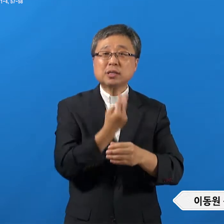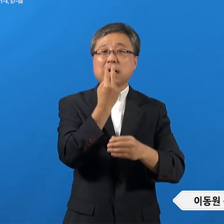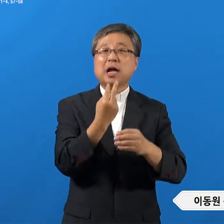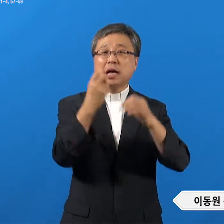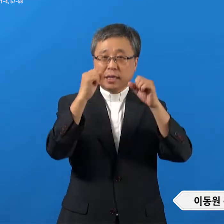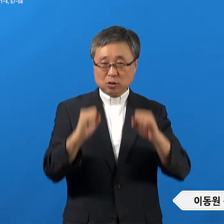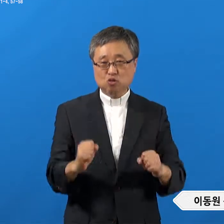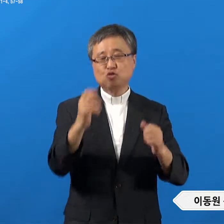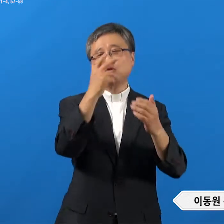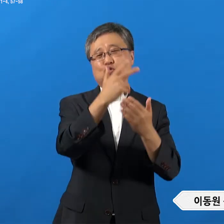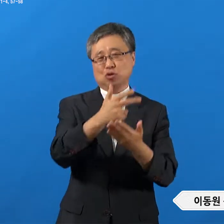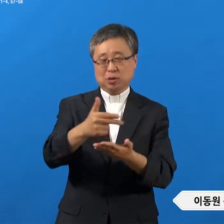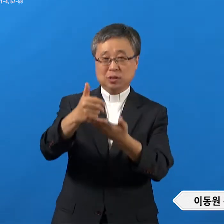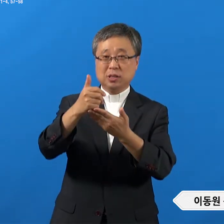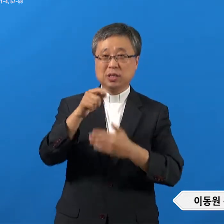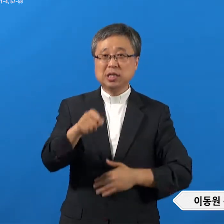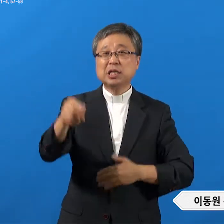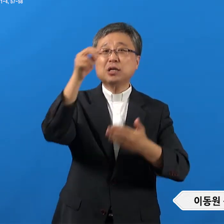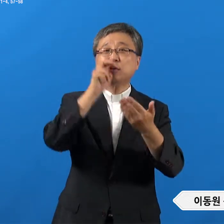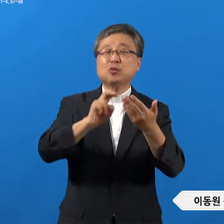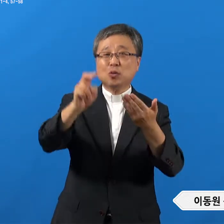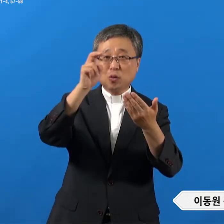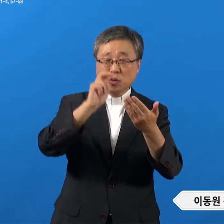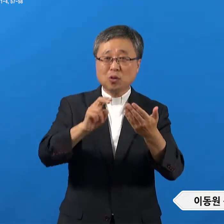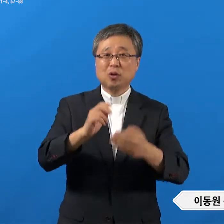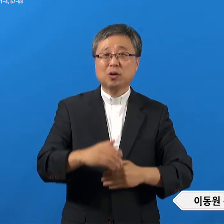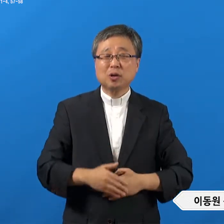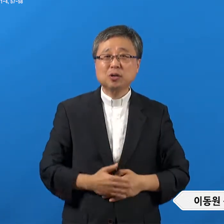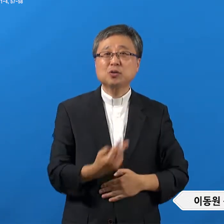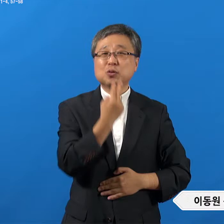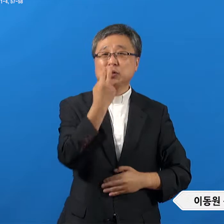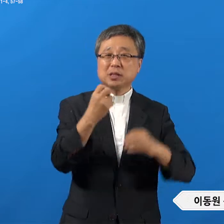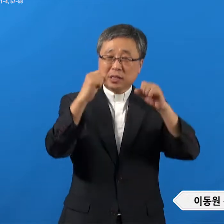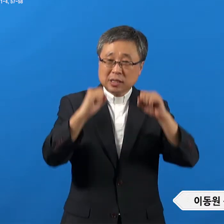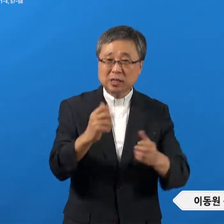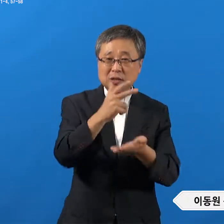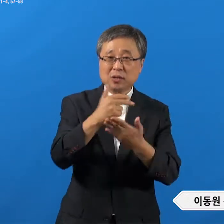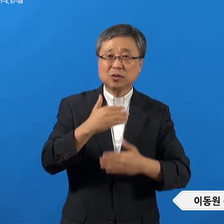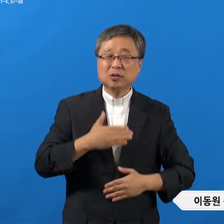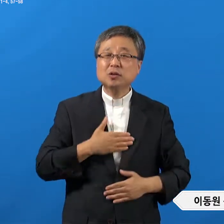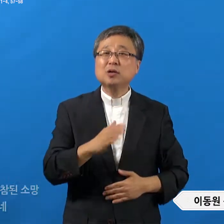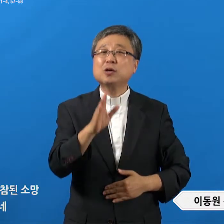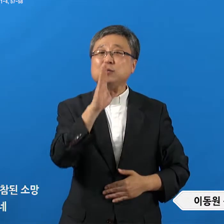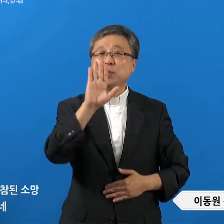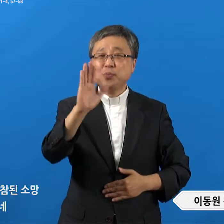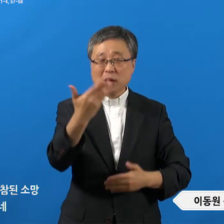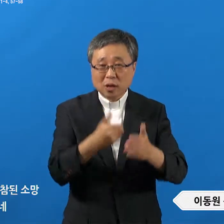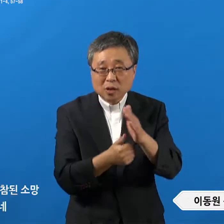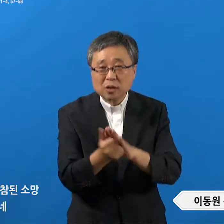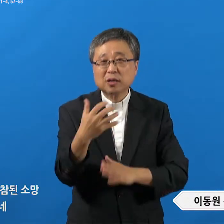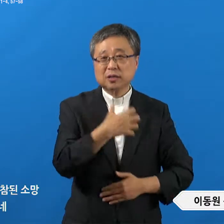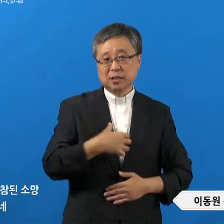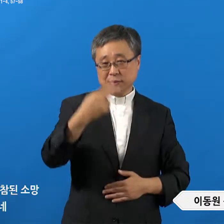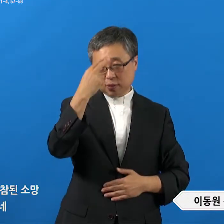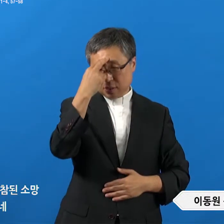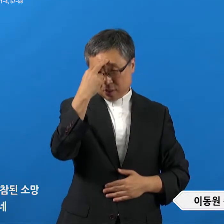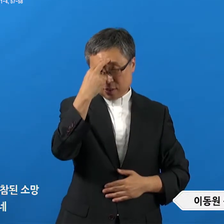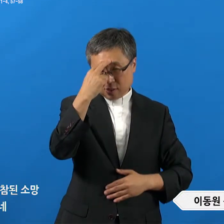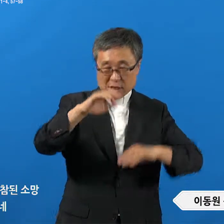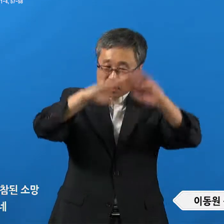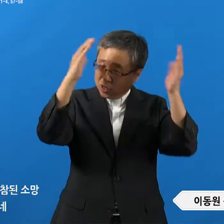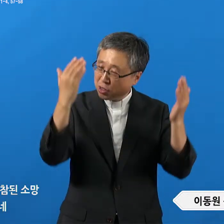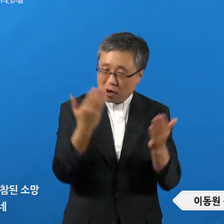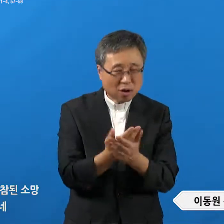주, 살아계신 주. 이 노래의 후렴, 살아계신 주, 나의 참된 소망, 걱정 근심